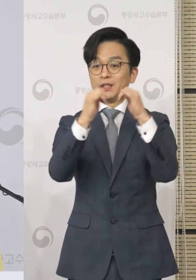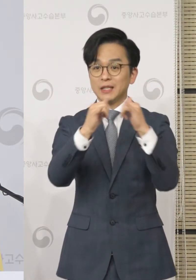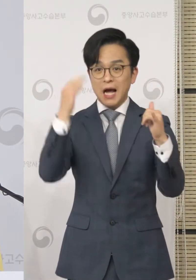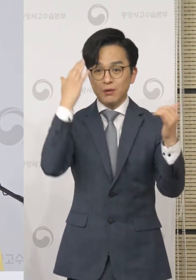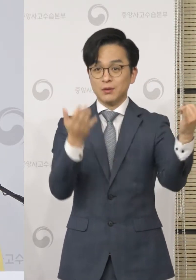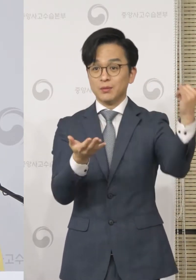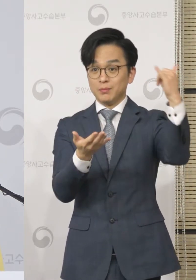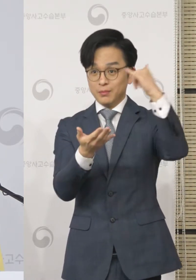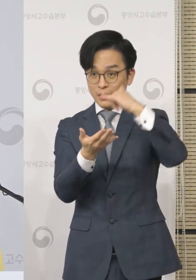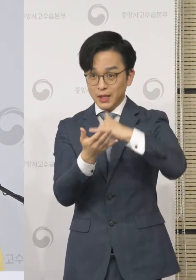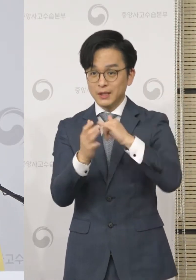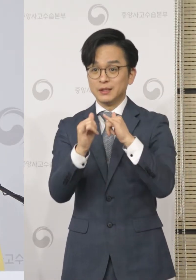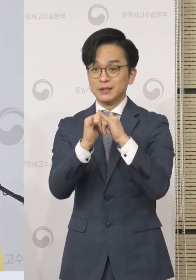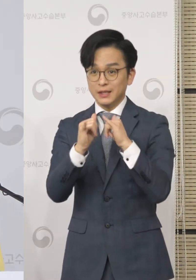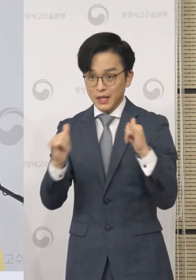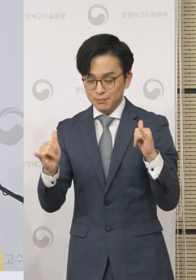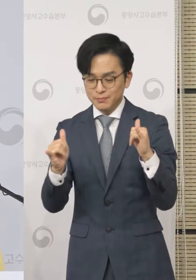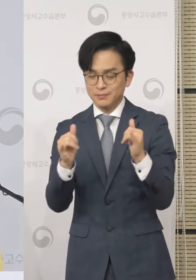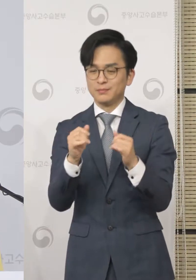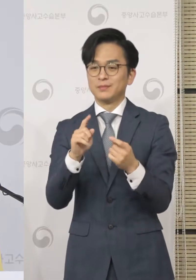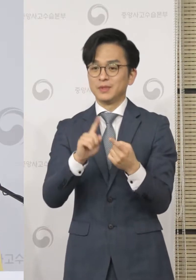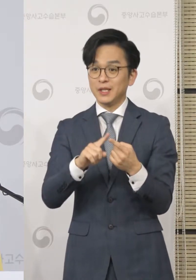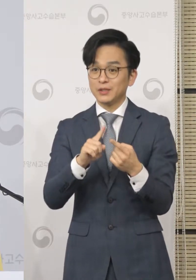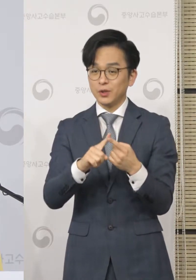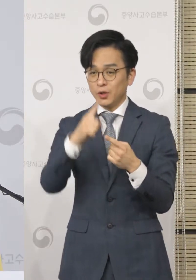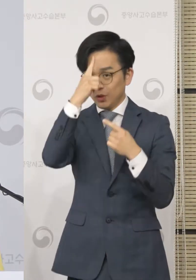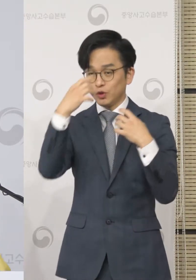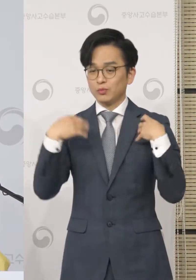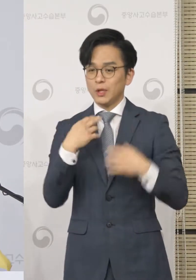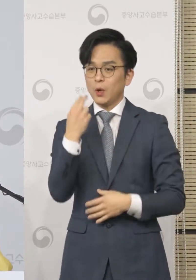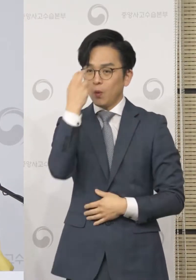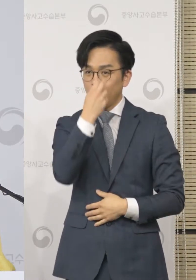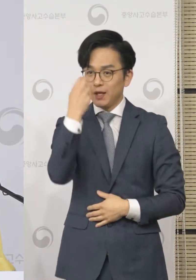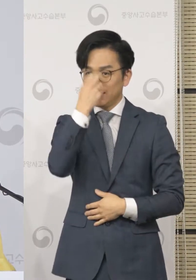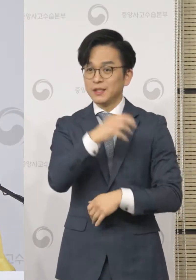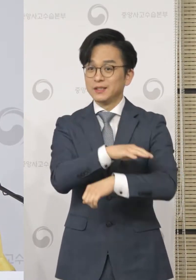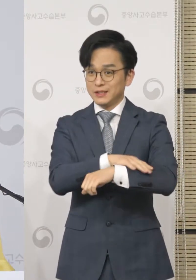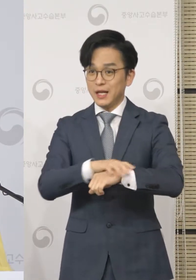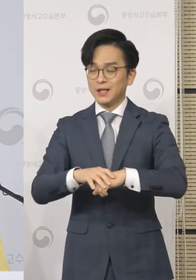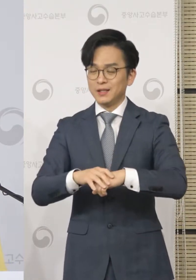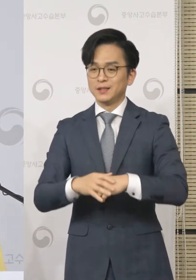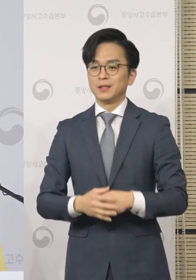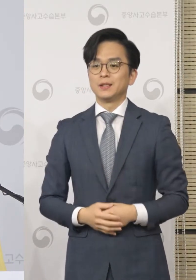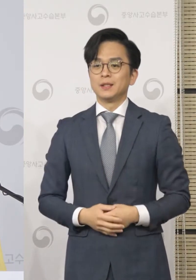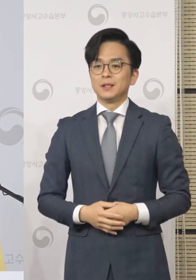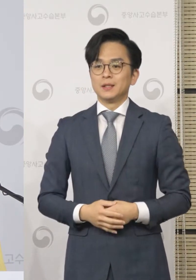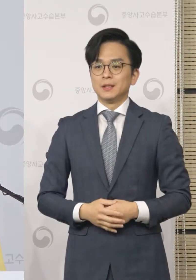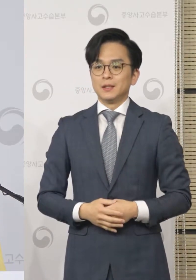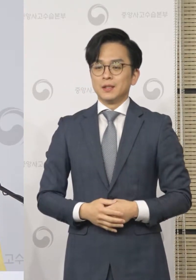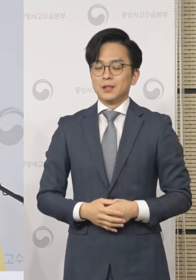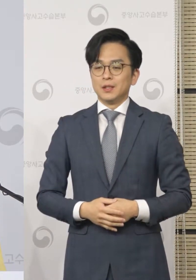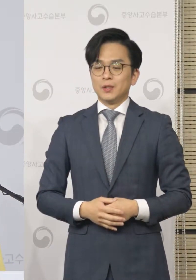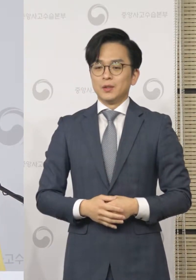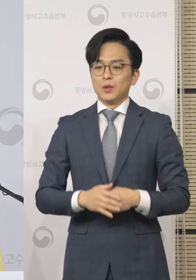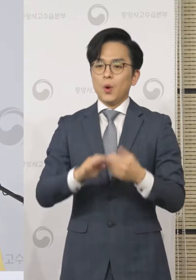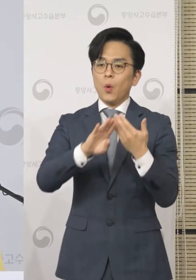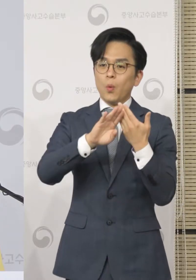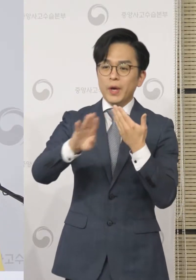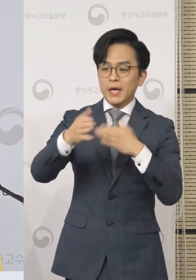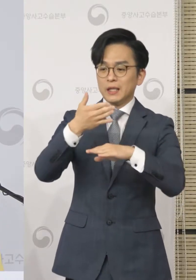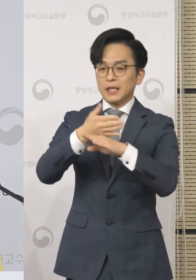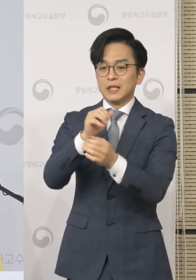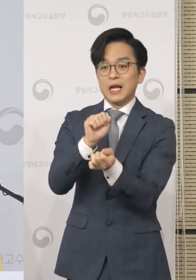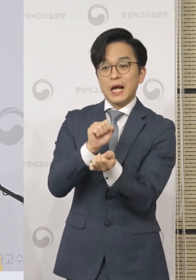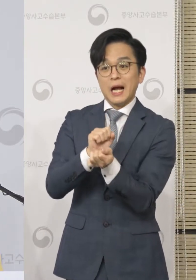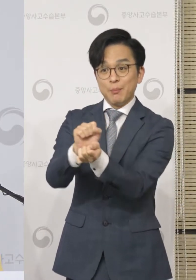3차 감염은 모두 방역 당국이 현재 관리 중인 접촉자 중에서 발생되고 있으며 정부가 놓친